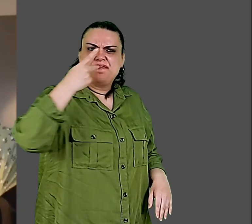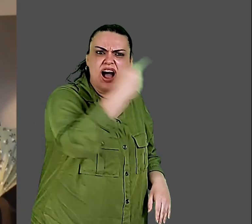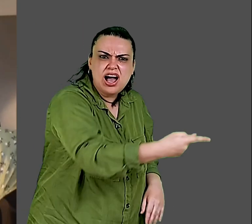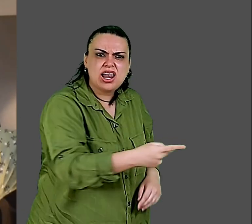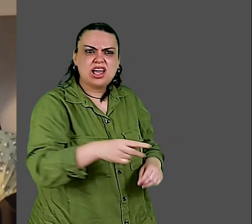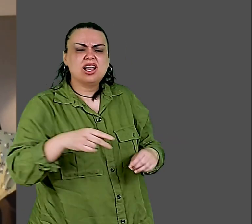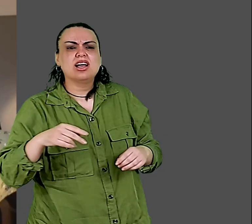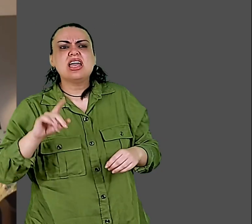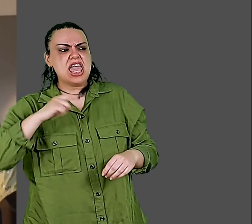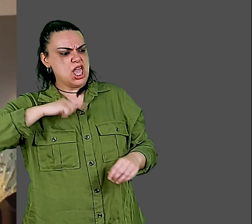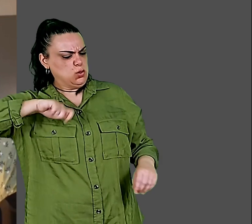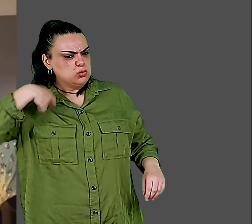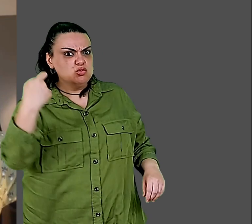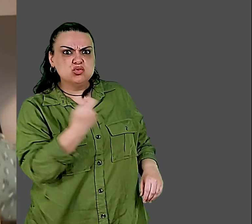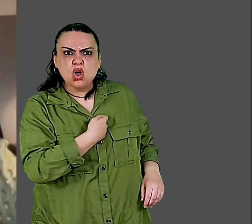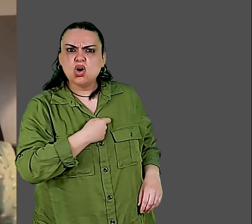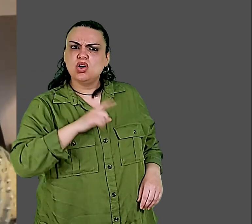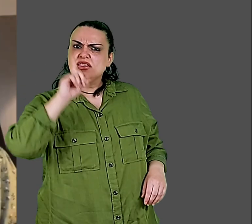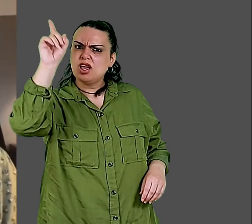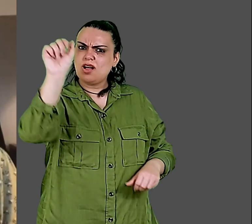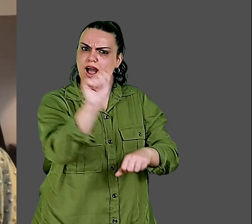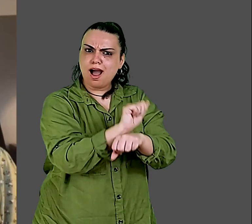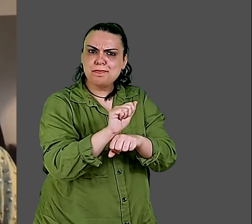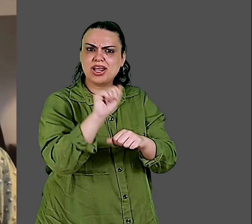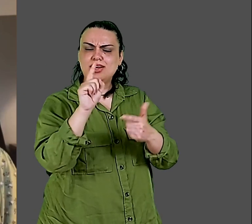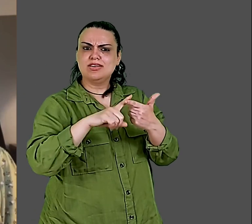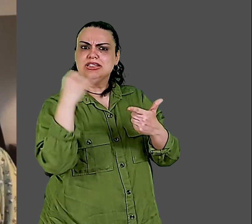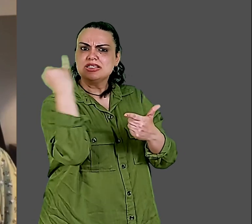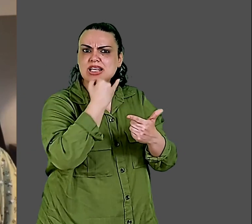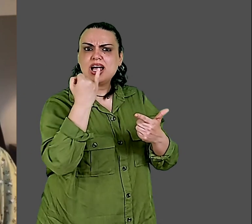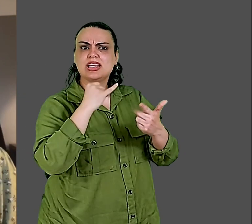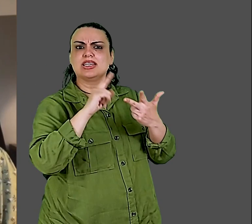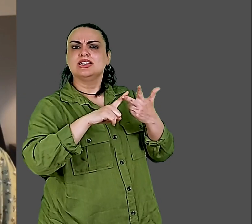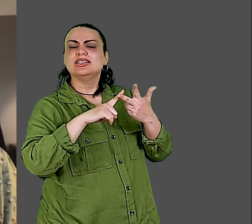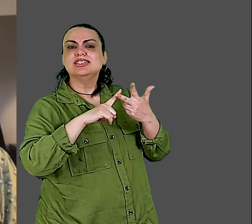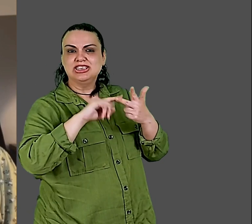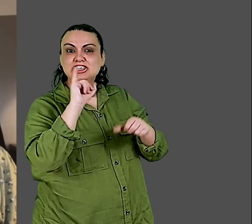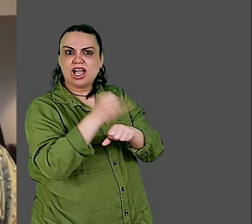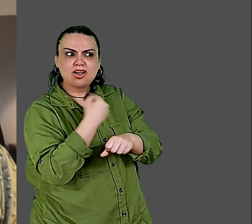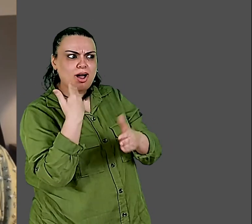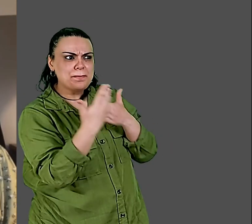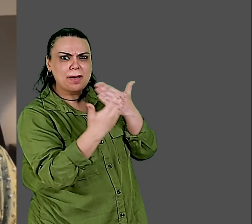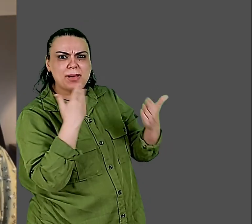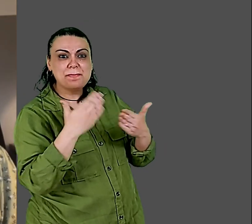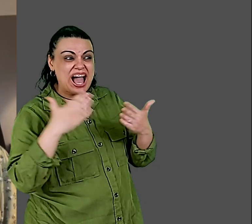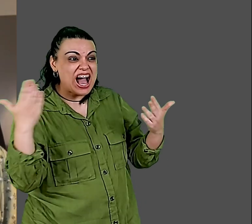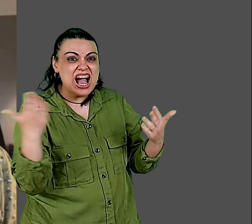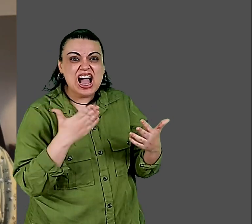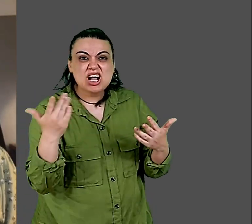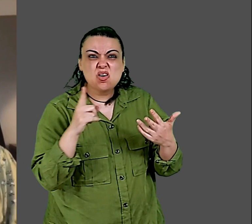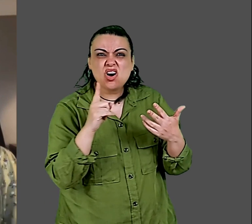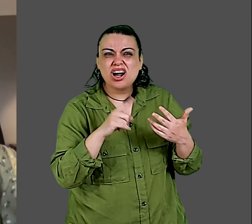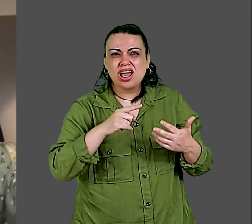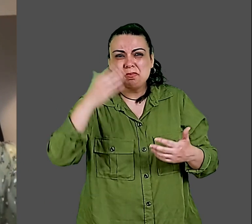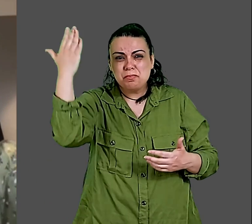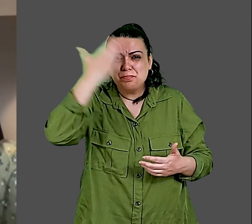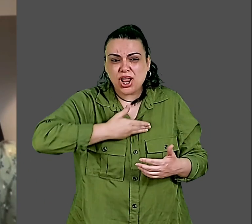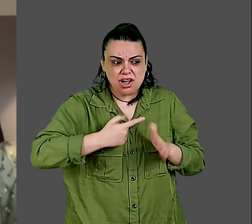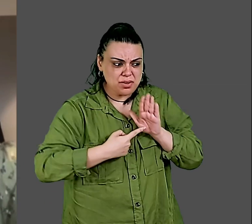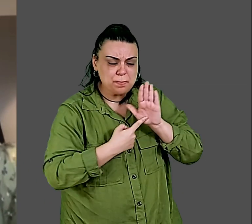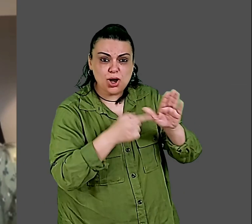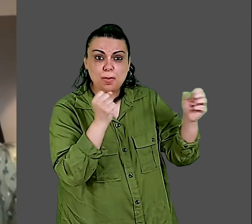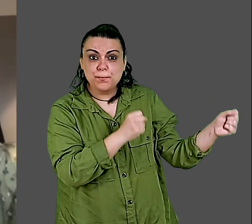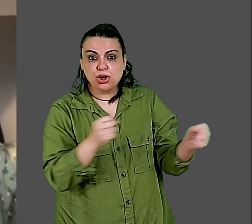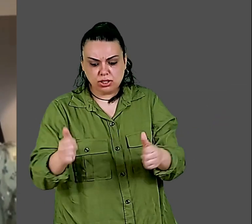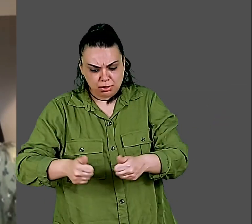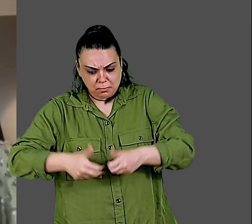A voz do Senhor dizendo, eu sou o Deus de Abraão, de Isaac e de Jacó. E ele ainda agora revela o seu